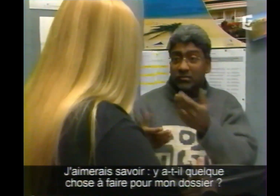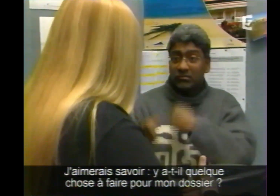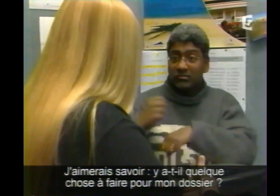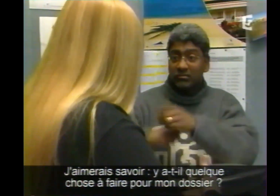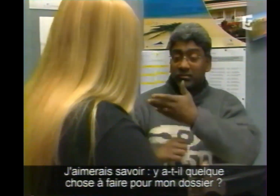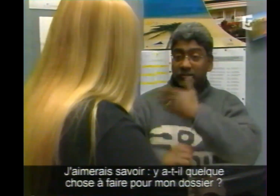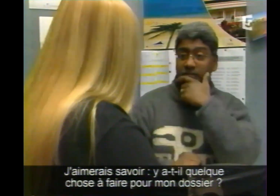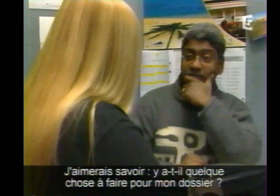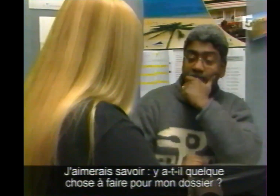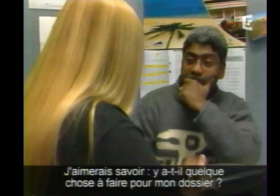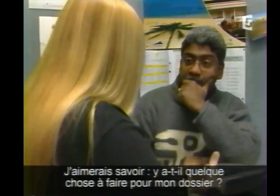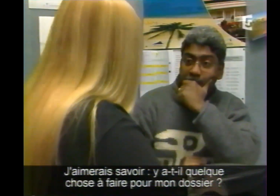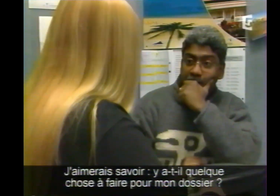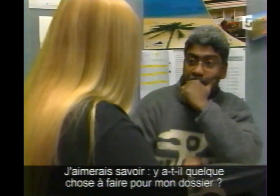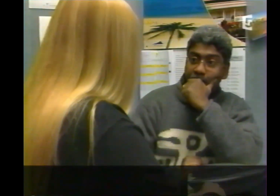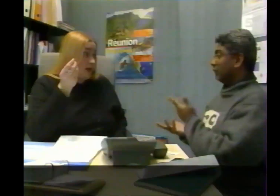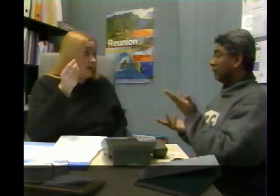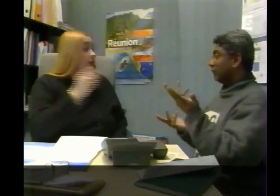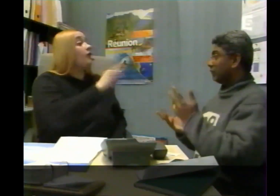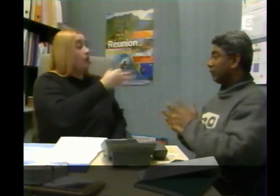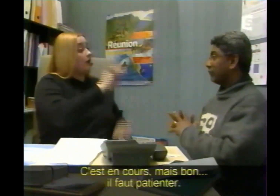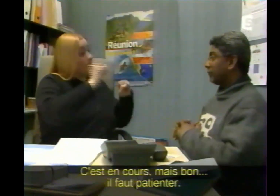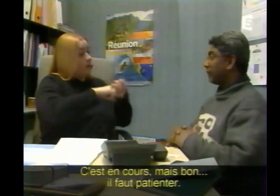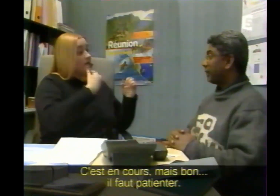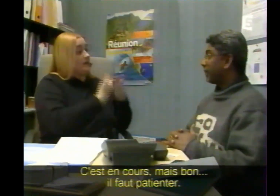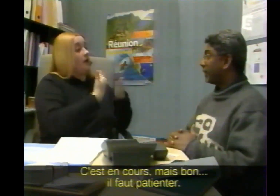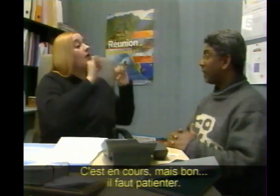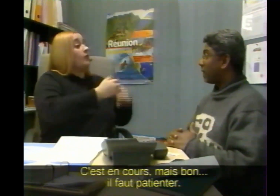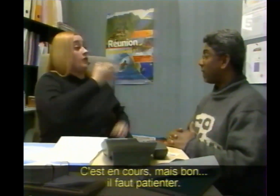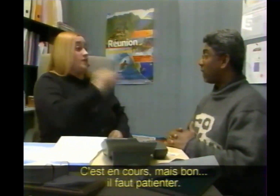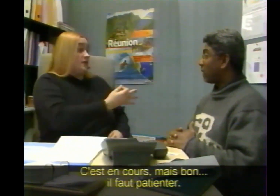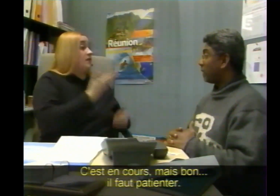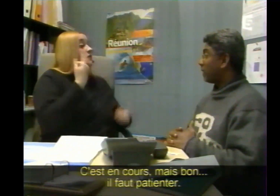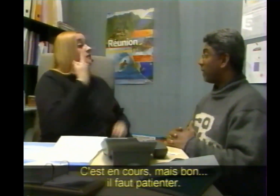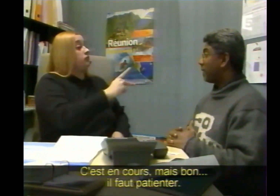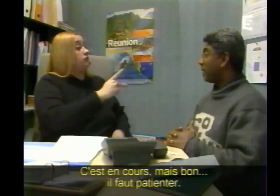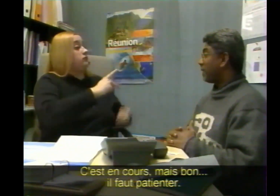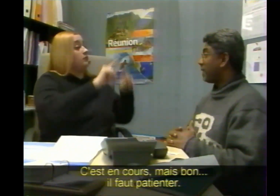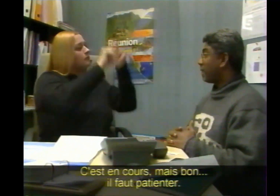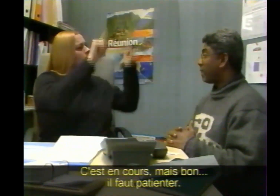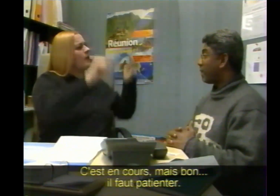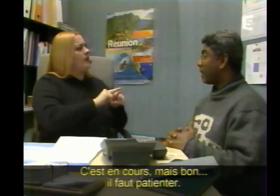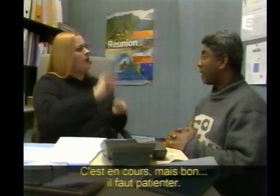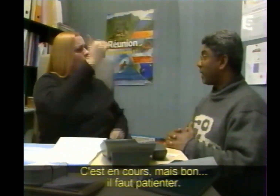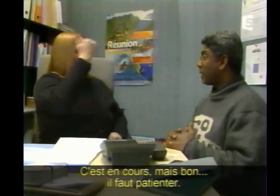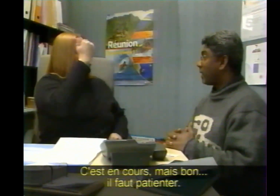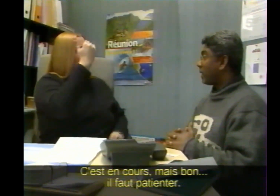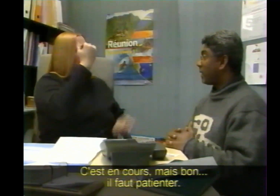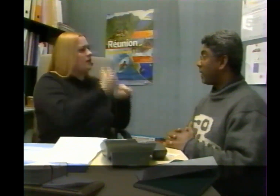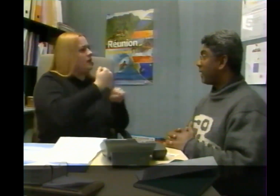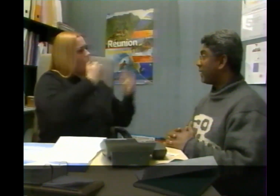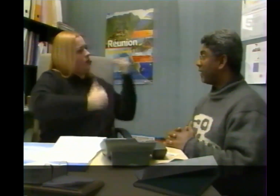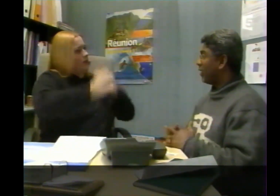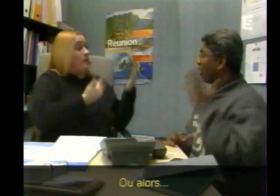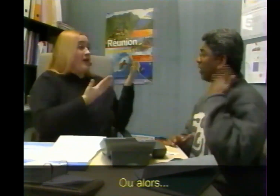y a quelque chose à faire pour mon dossier, des démarches ? Le travailleur handicapé est en cours, mais bon, il faut patienter. Ou alors